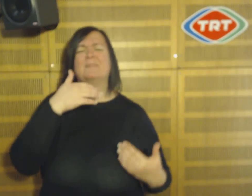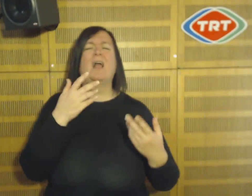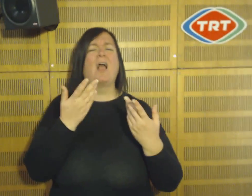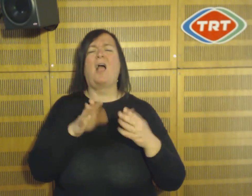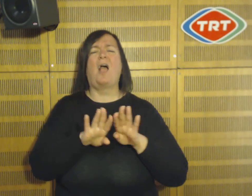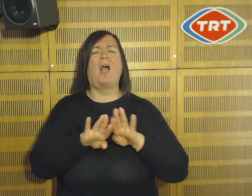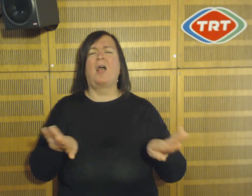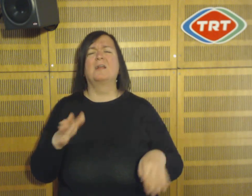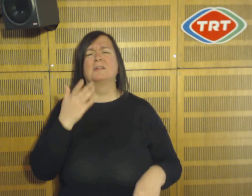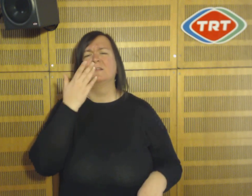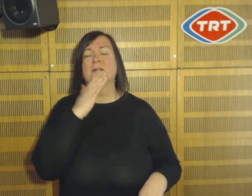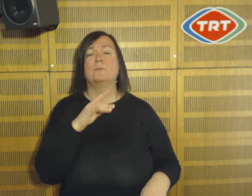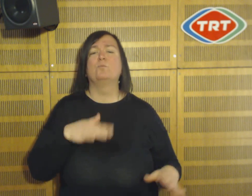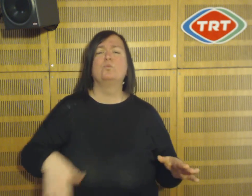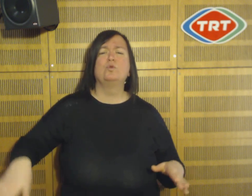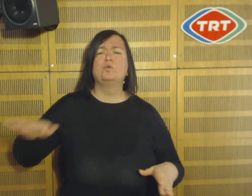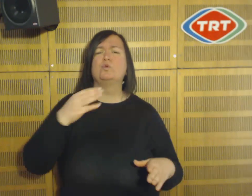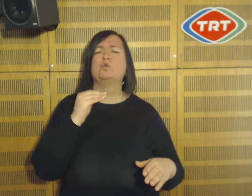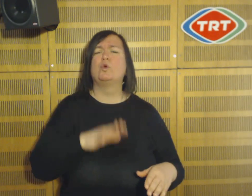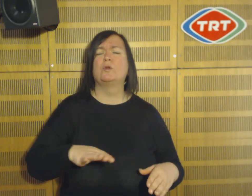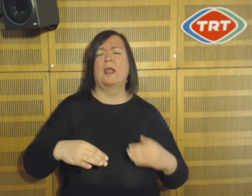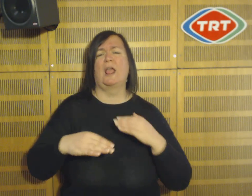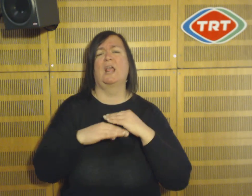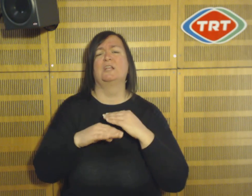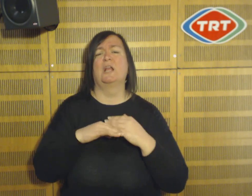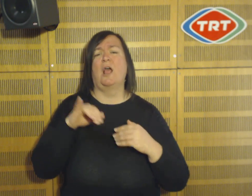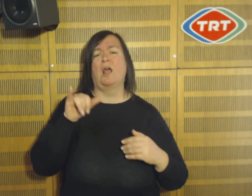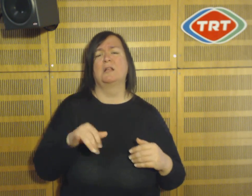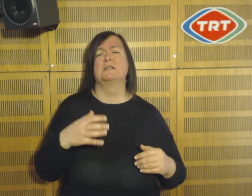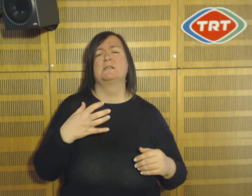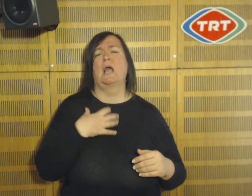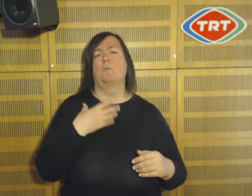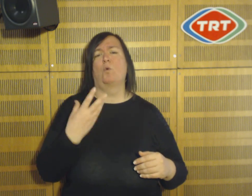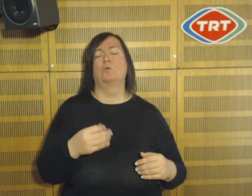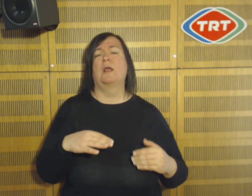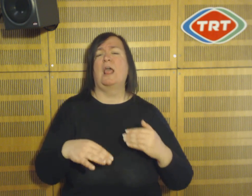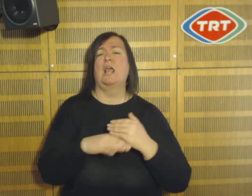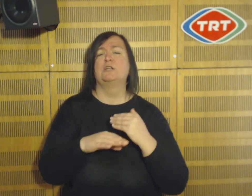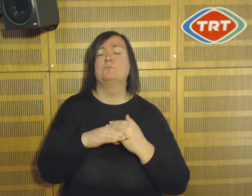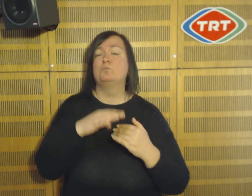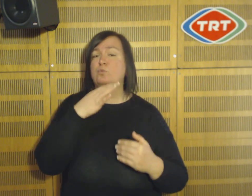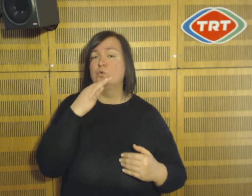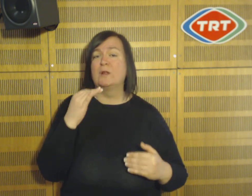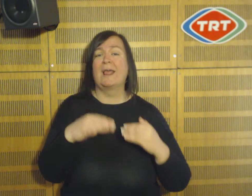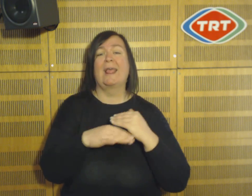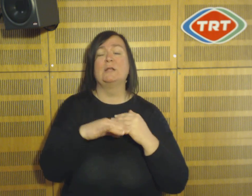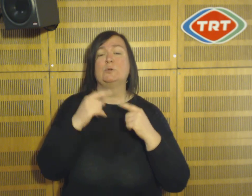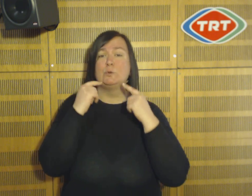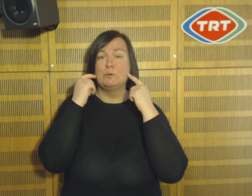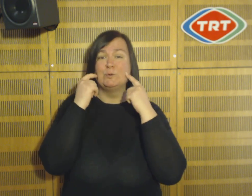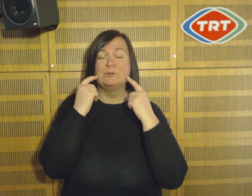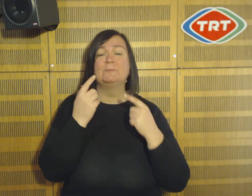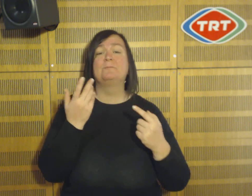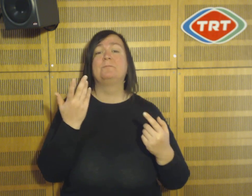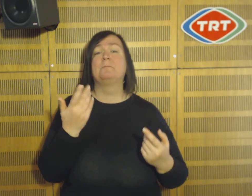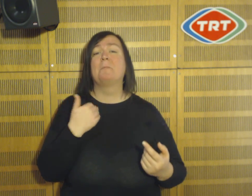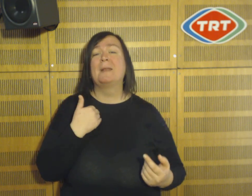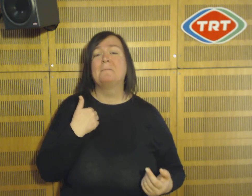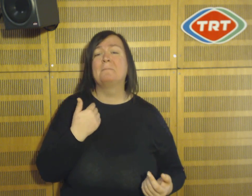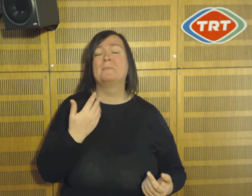gözetmeksizin bütün çocuklar eşit haklara sahip olsunlar eşit mutluluğa eşit gülüşe Çünkü benim kendimin çok